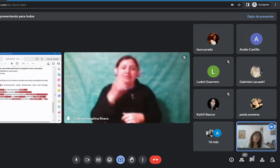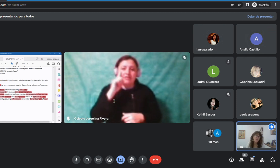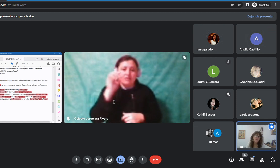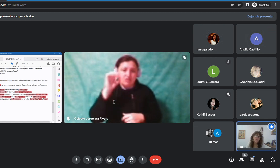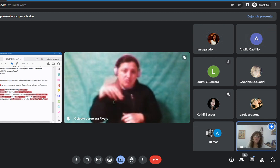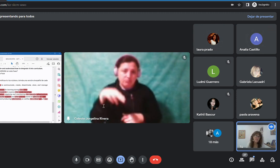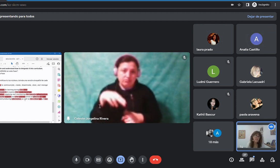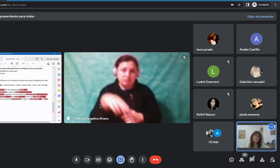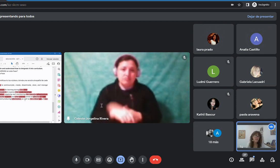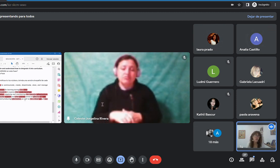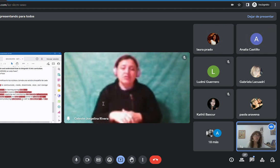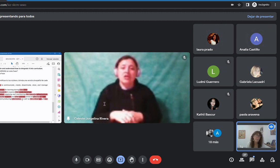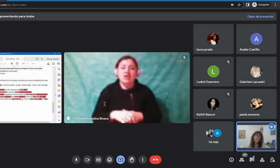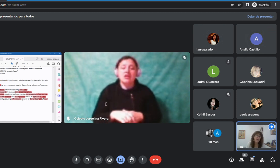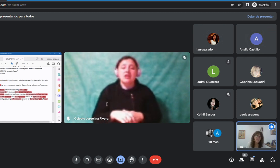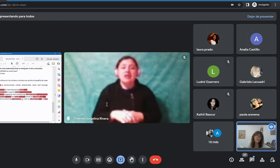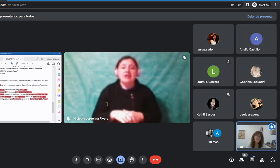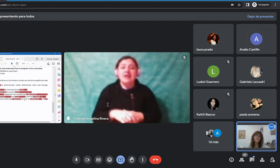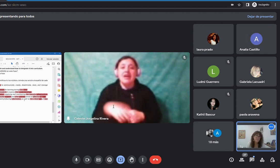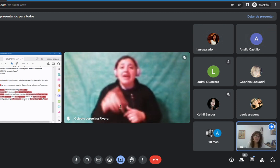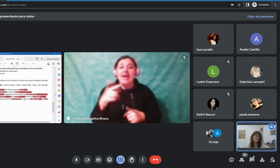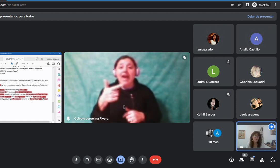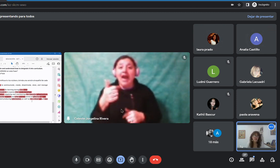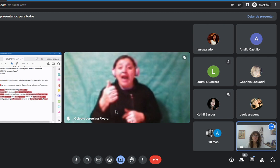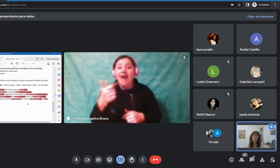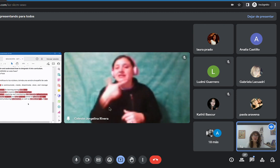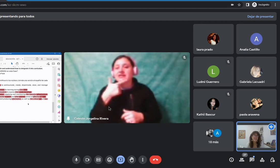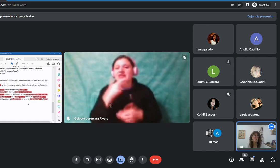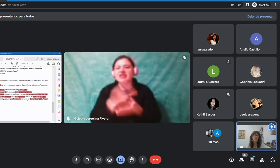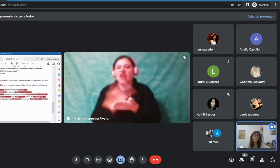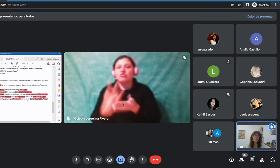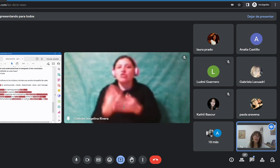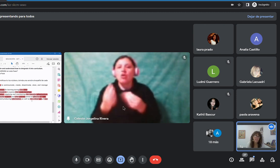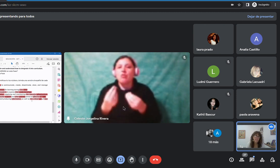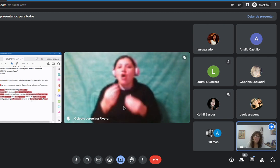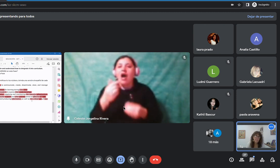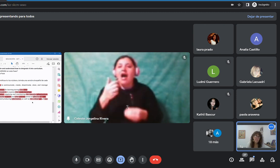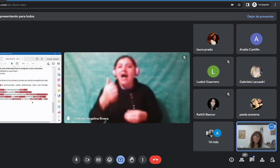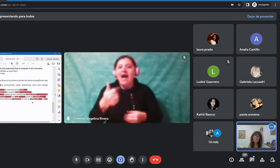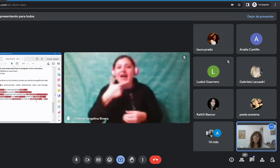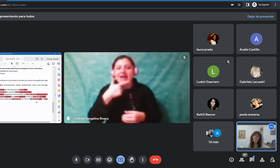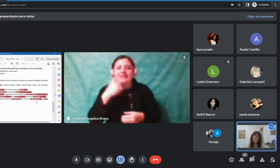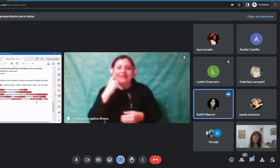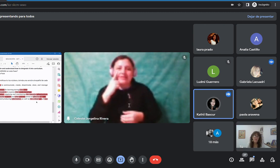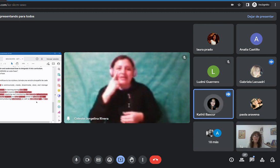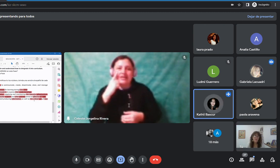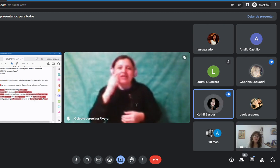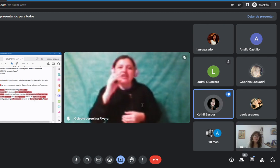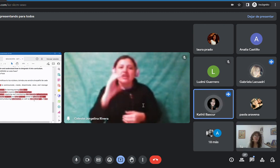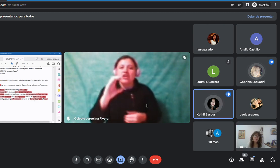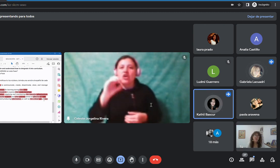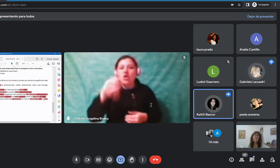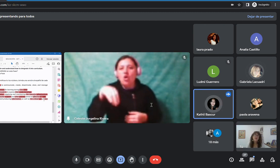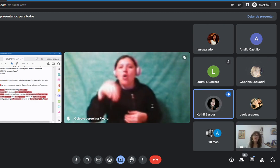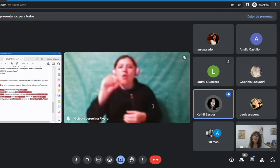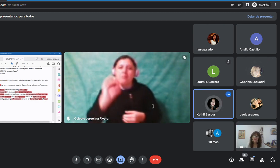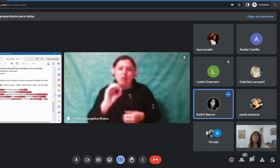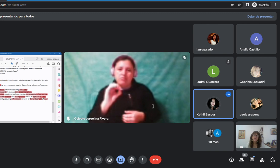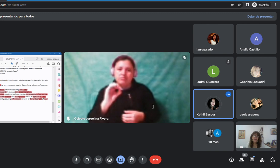como, ¿sí? O también. Como, ¿así como qué? Como el uso